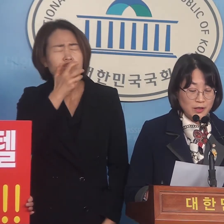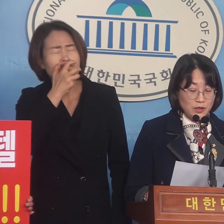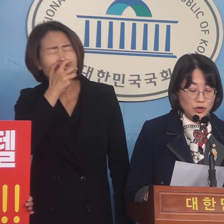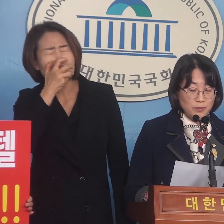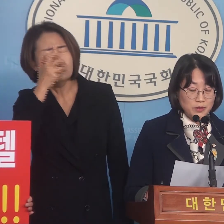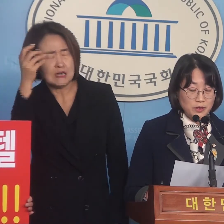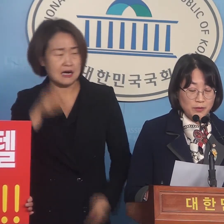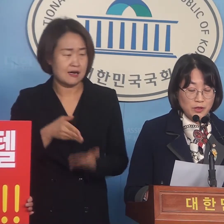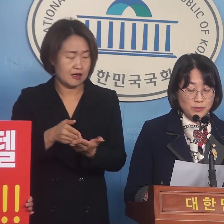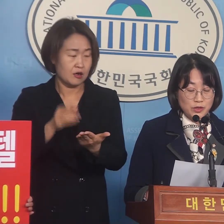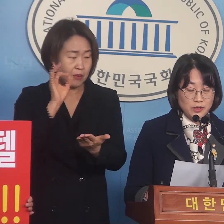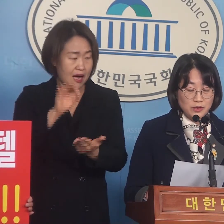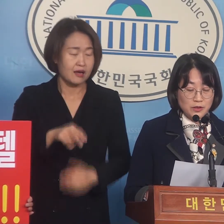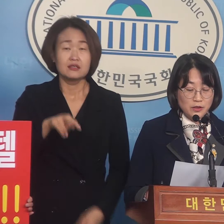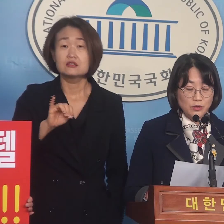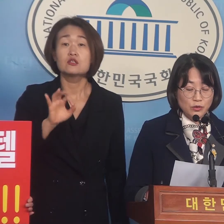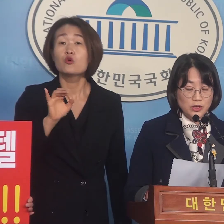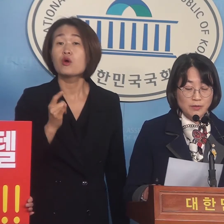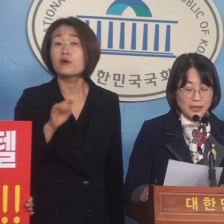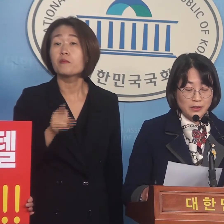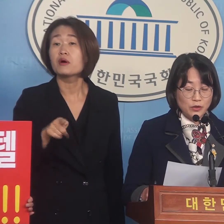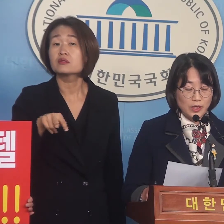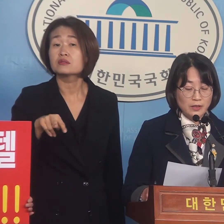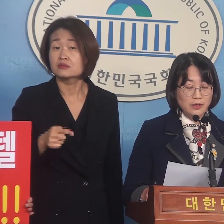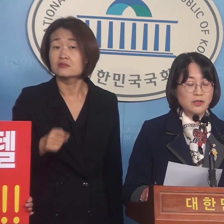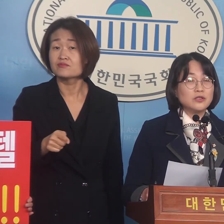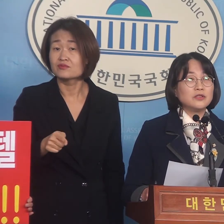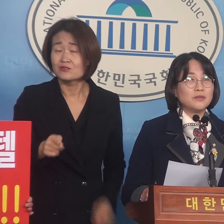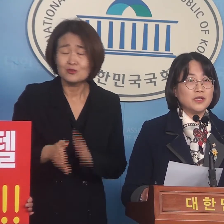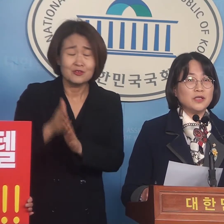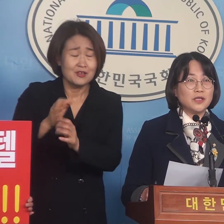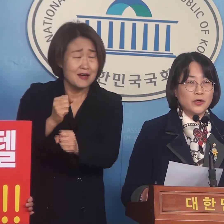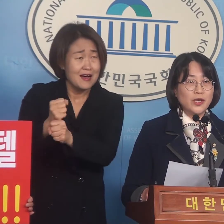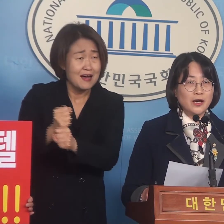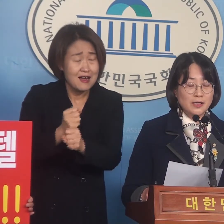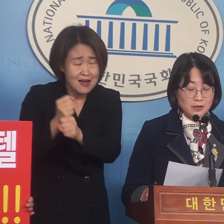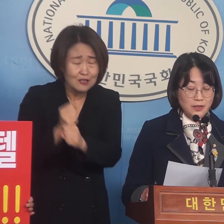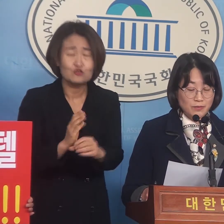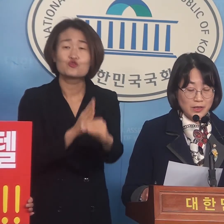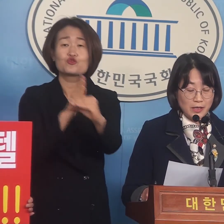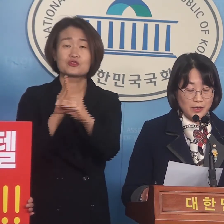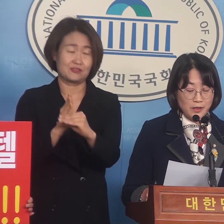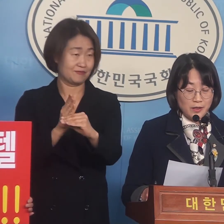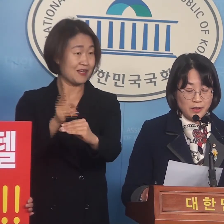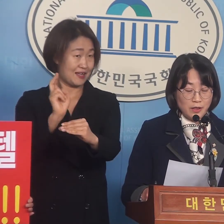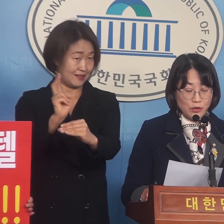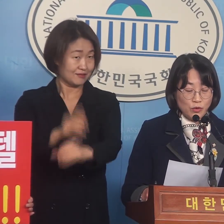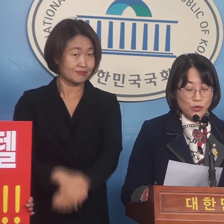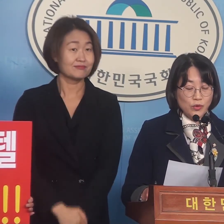있습니다. 시외버스 터미널 부지는 그런 도시를 만들기 위한 거점이 되어야 할 것입니다.